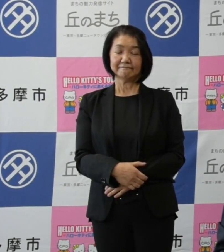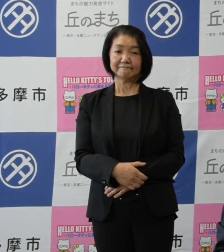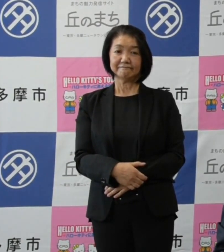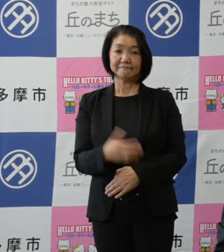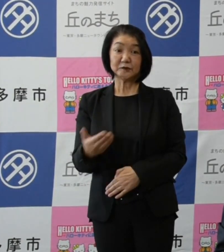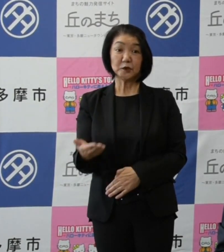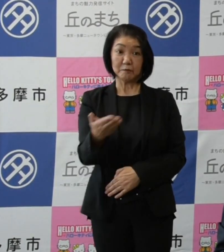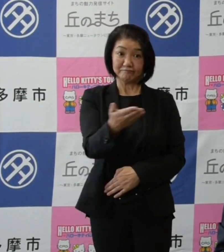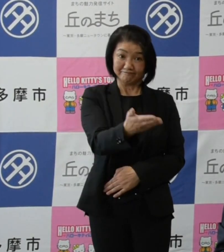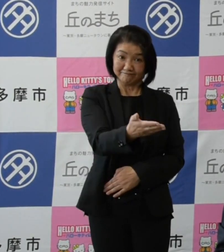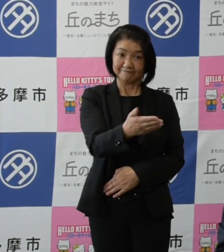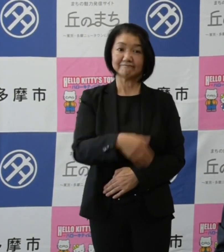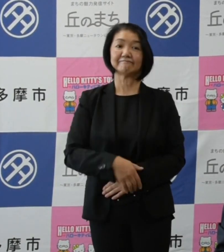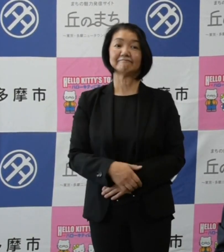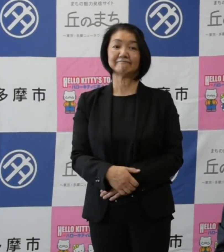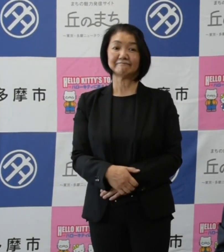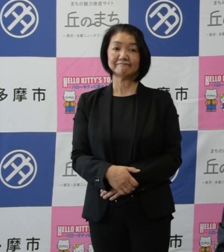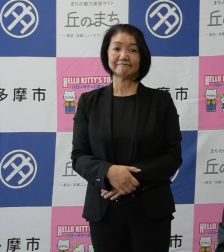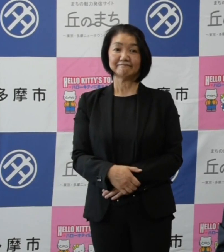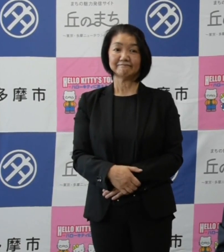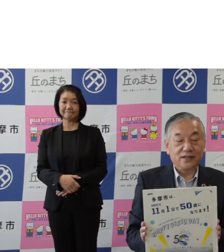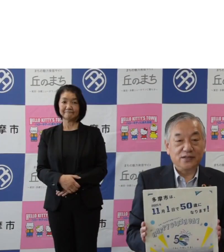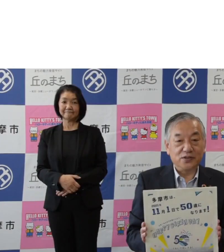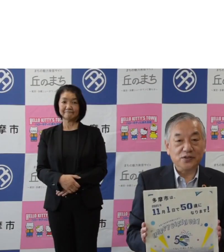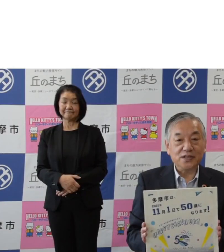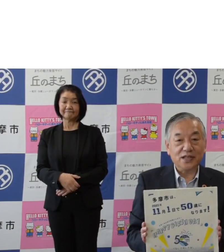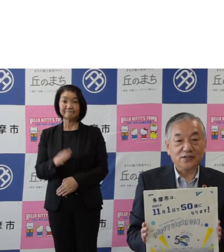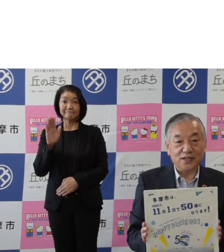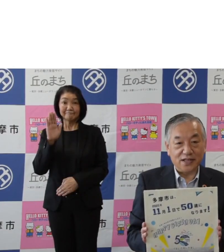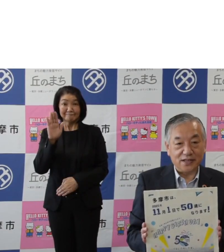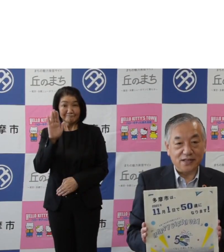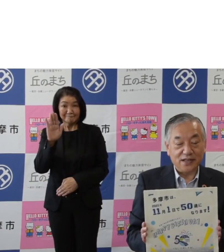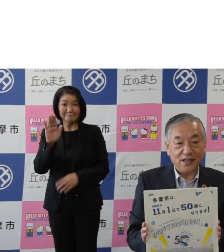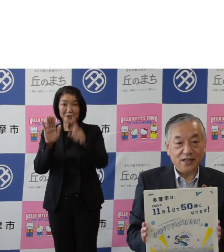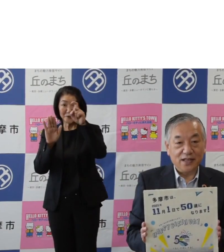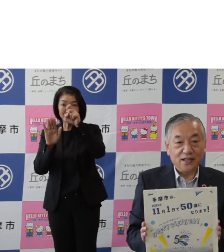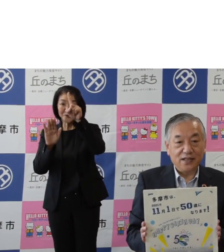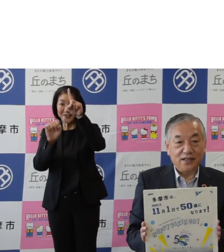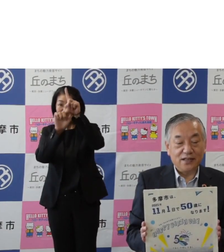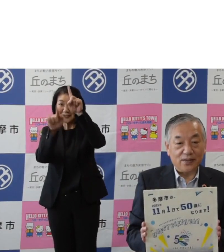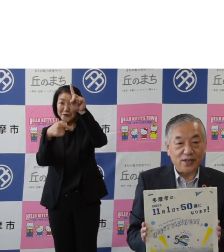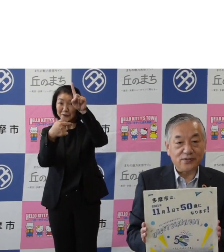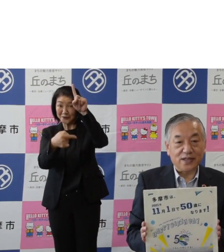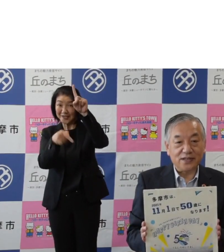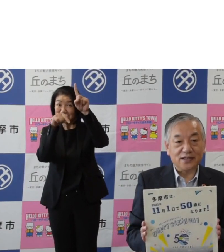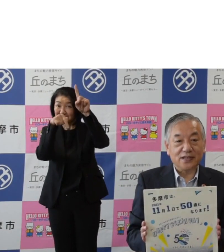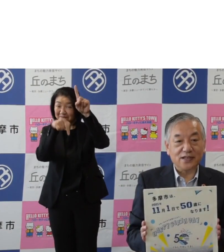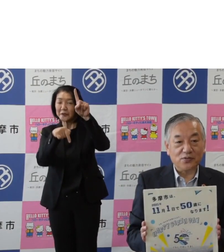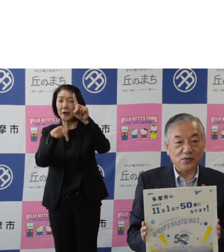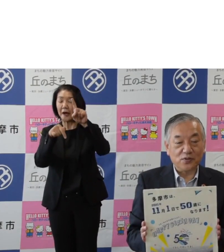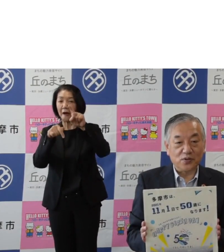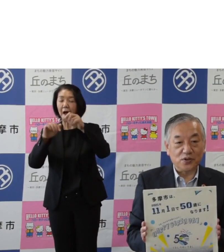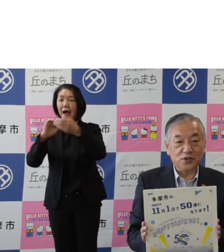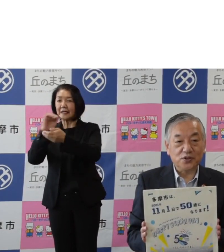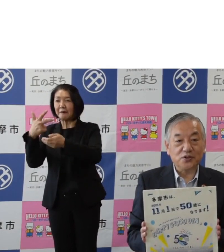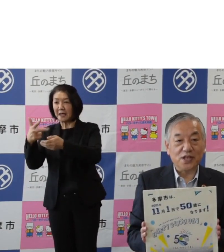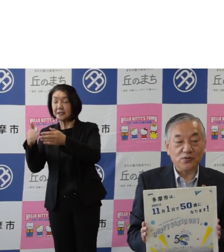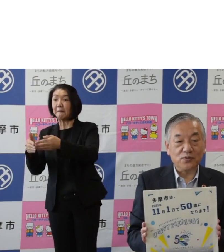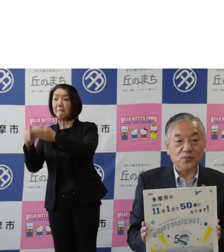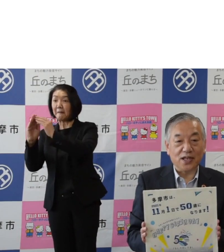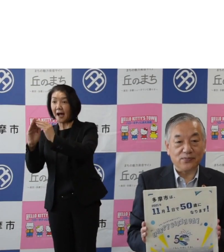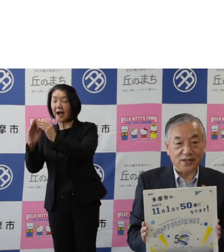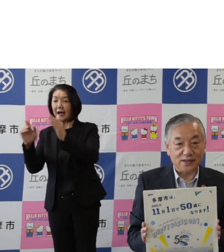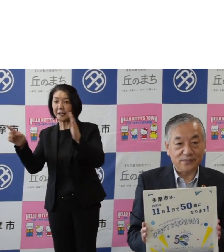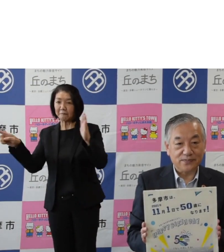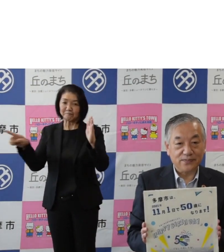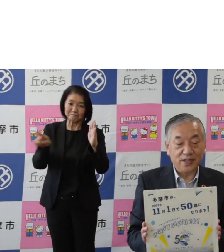次のフリップをご覧ください。11月1日多摩市は市政施行50周年を